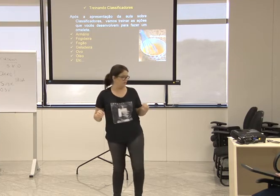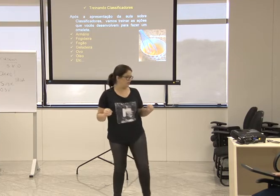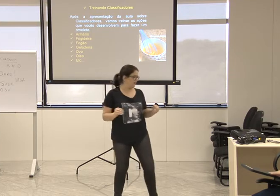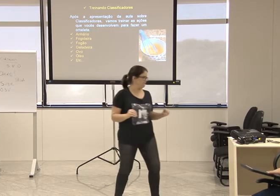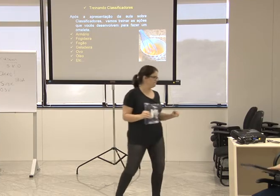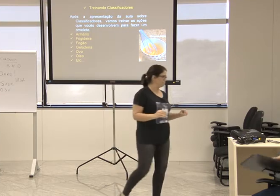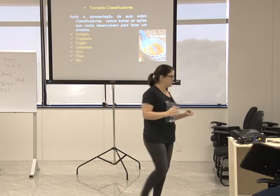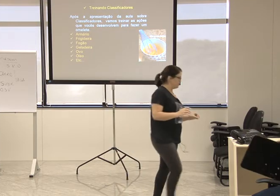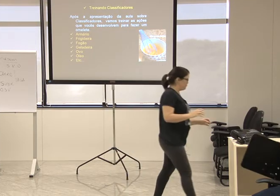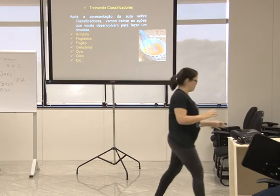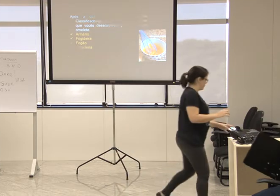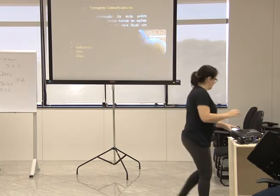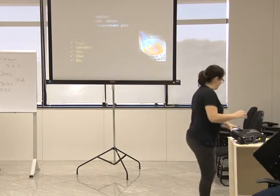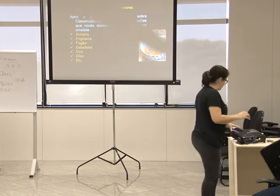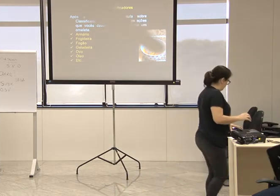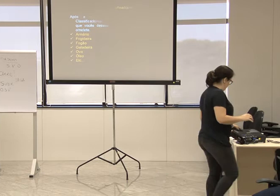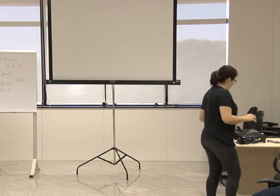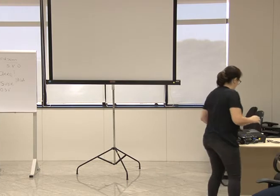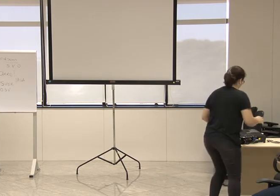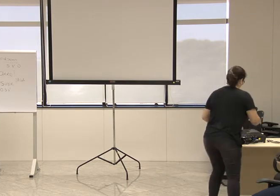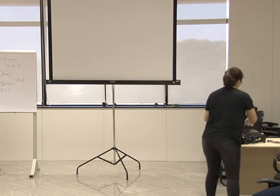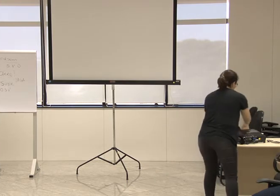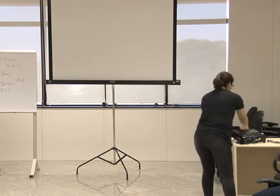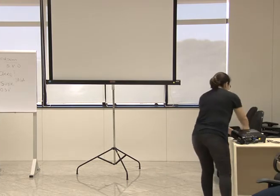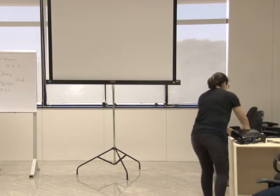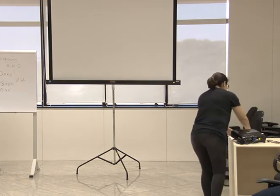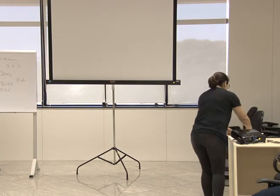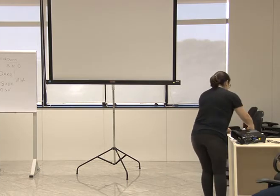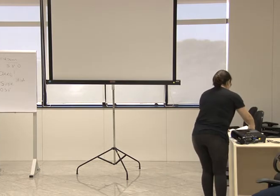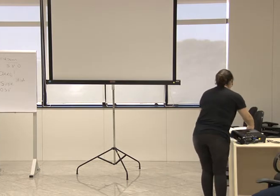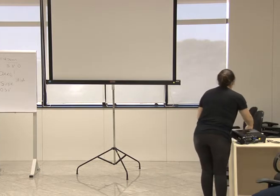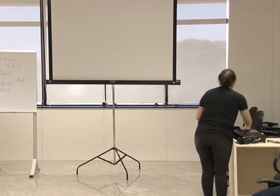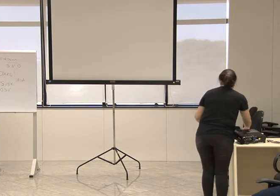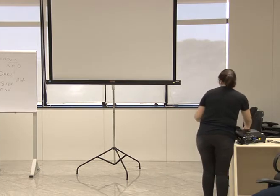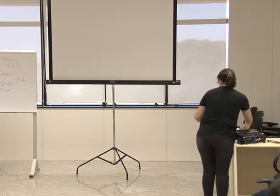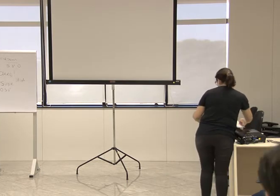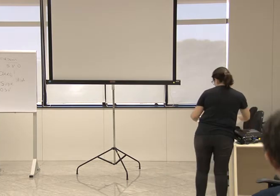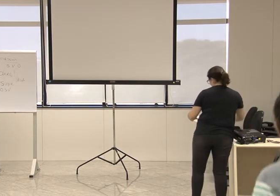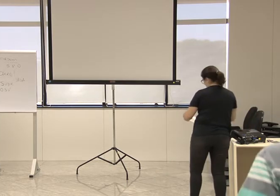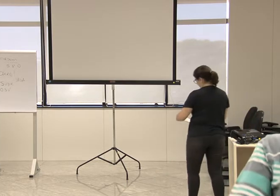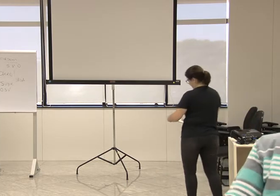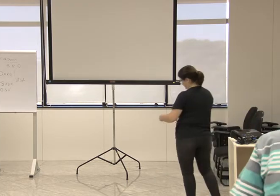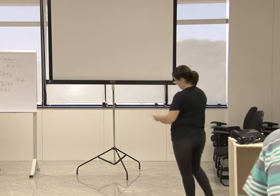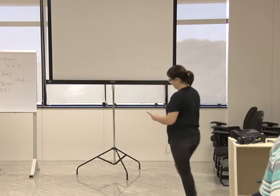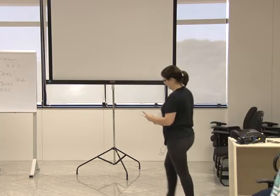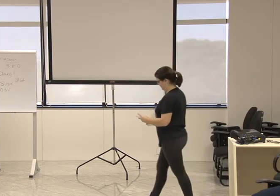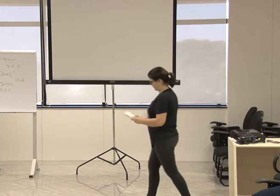Ok? Então, deixa eu fechar aqui agora. Vamos passar para uma brincadeira.